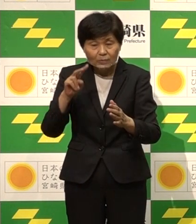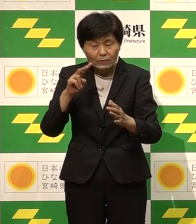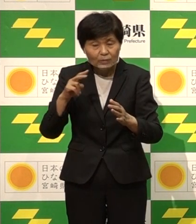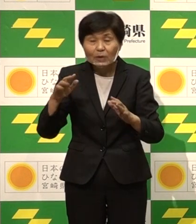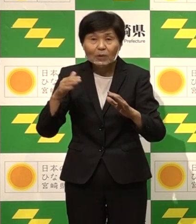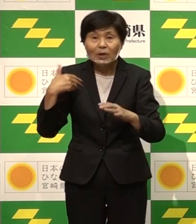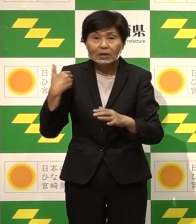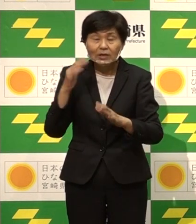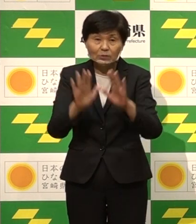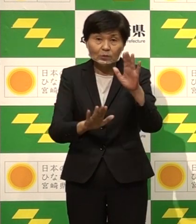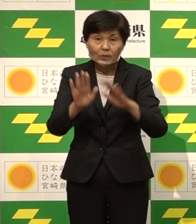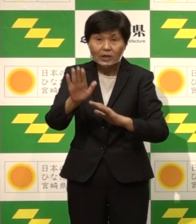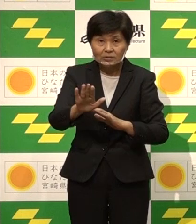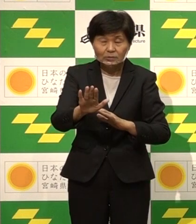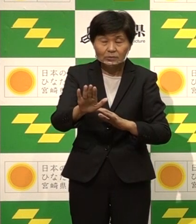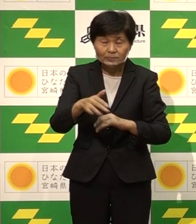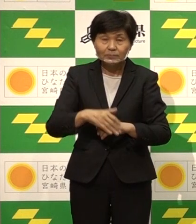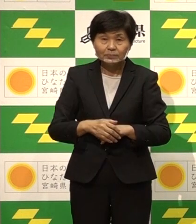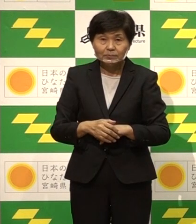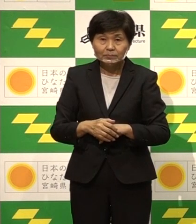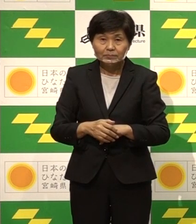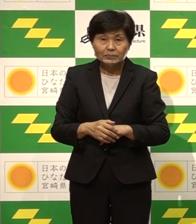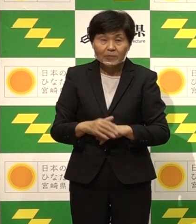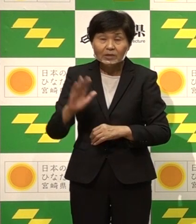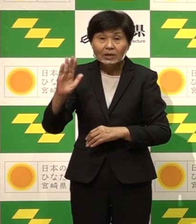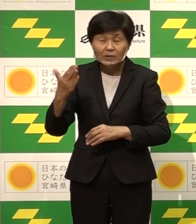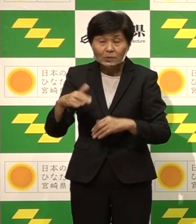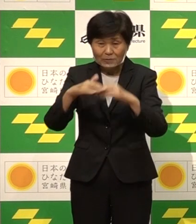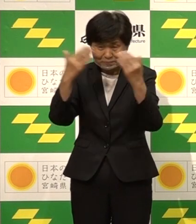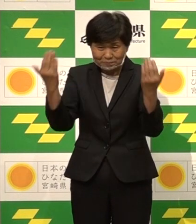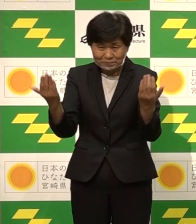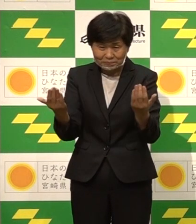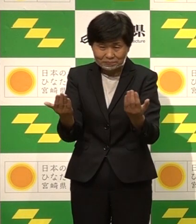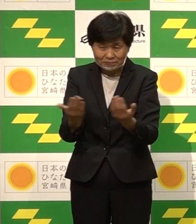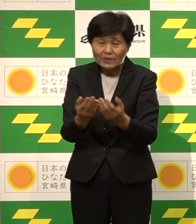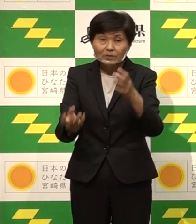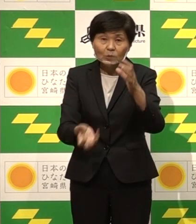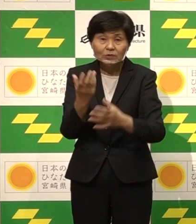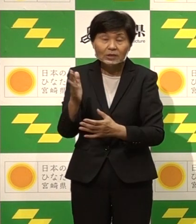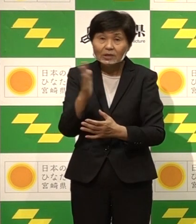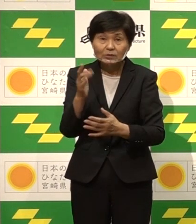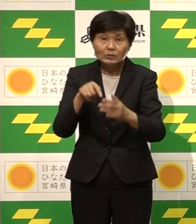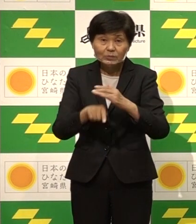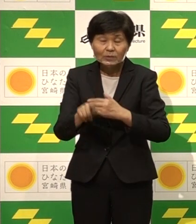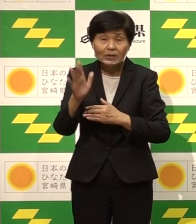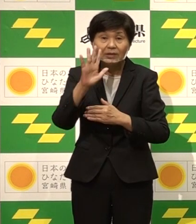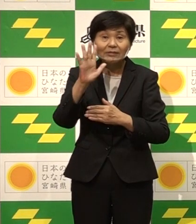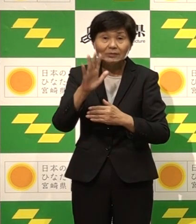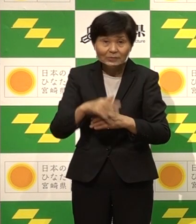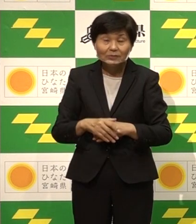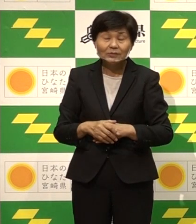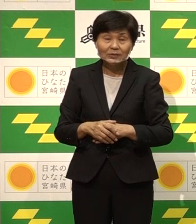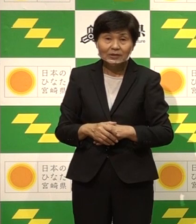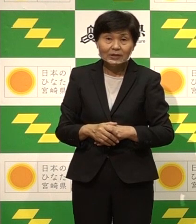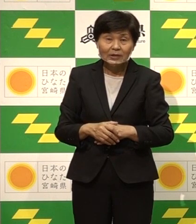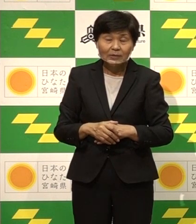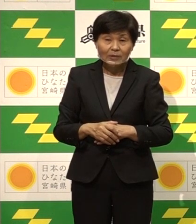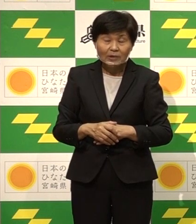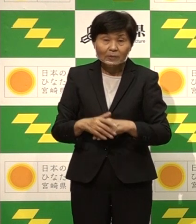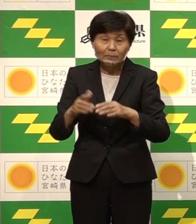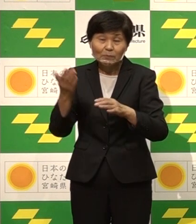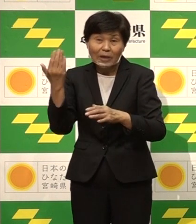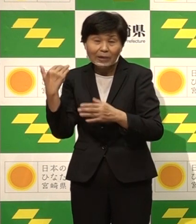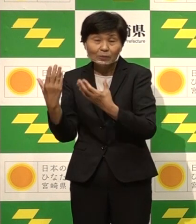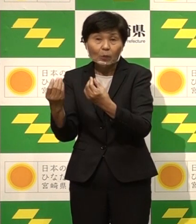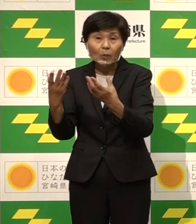でもそこで一切生じていないということを申し上げているわけではなく、ただそこで、続発して多